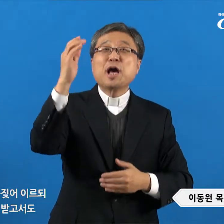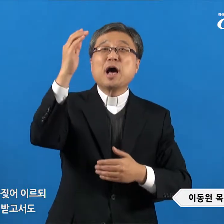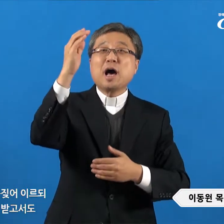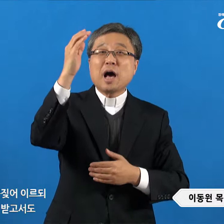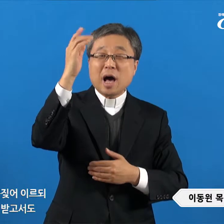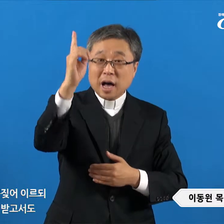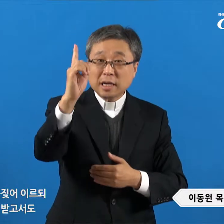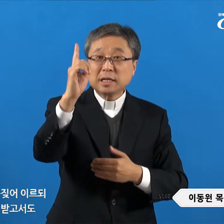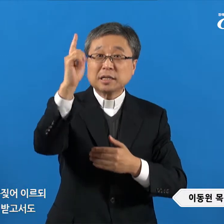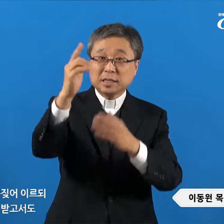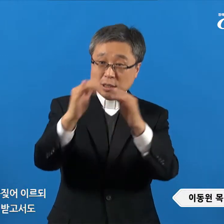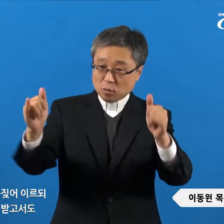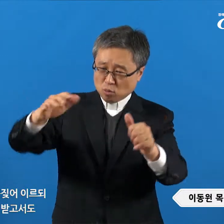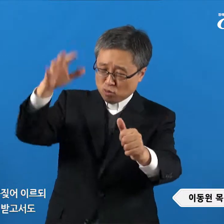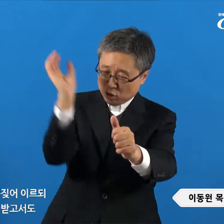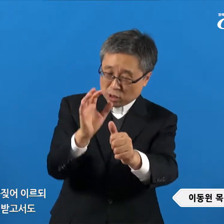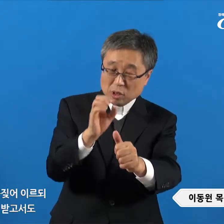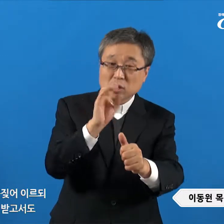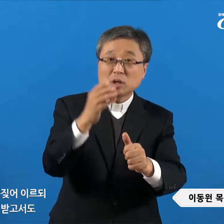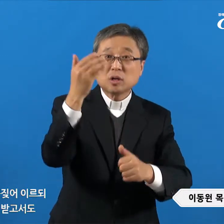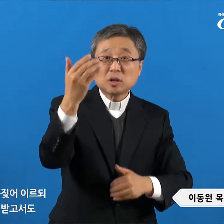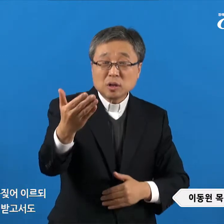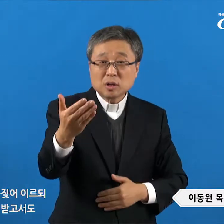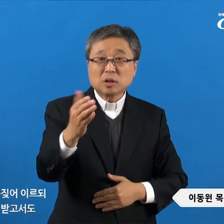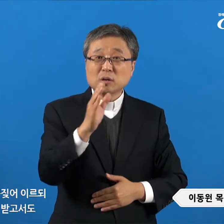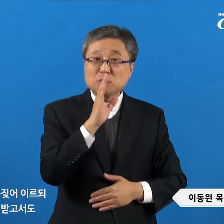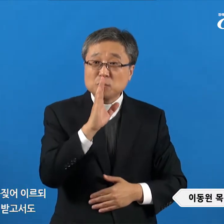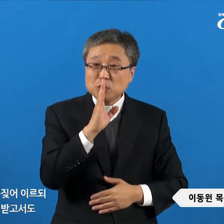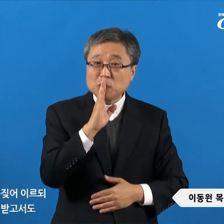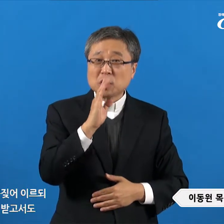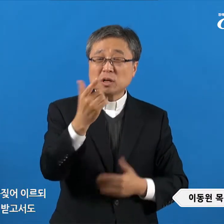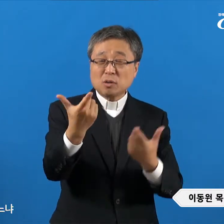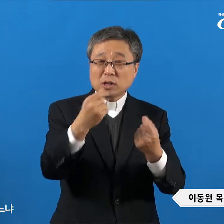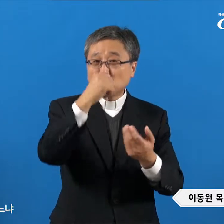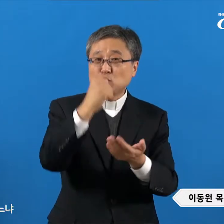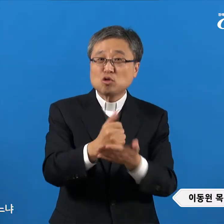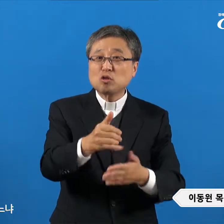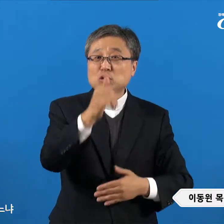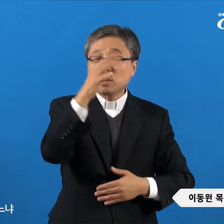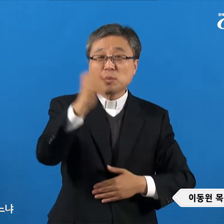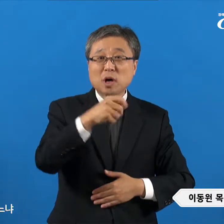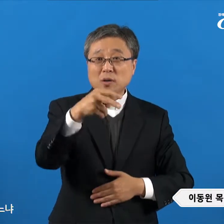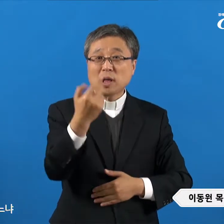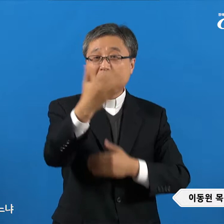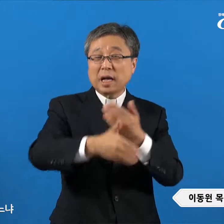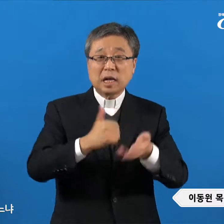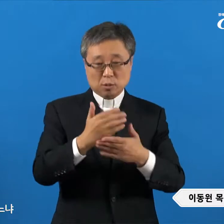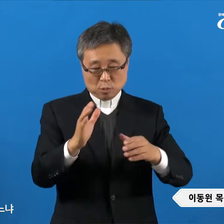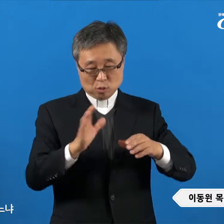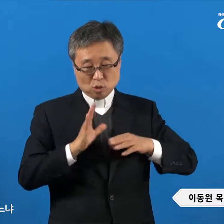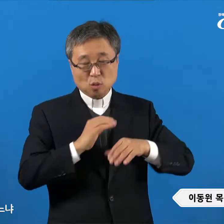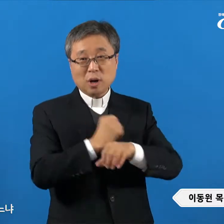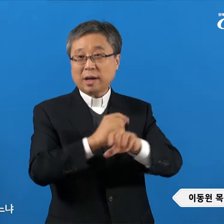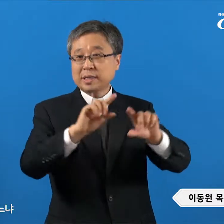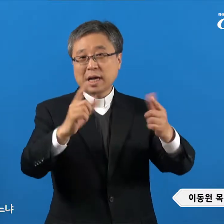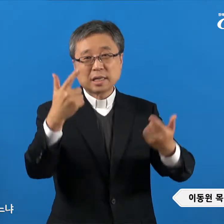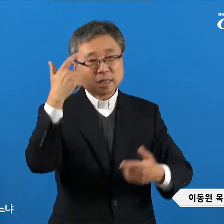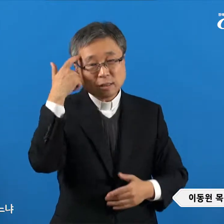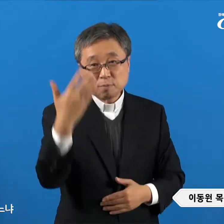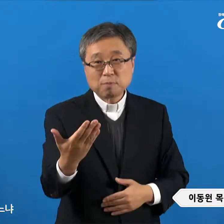하나는 그 사람을 꾸짖어 이르되 네가 동일한 정죄를 받고도 하나님을 두려워하지 아니하느냐. 그의